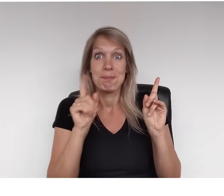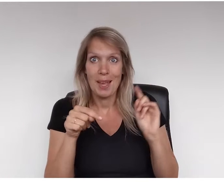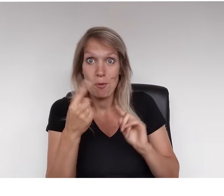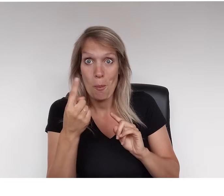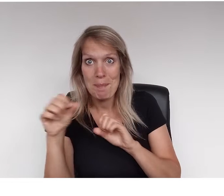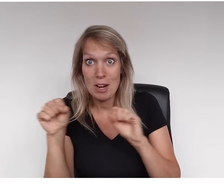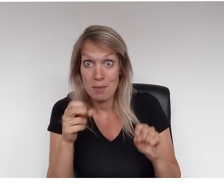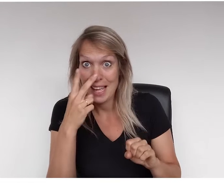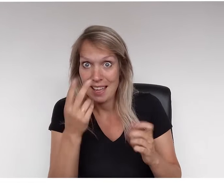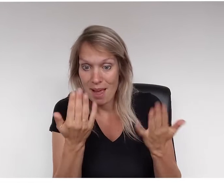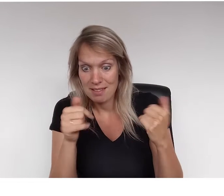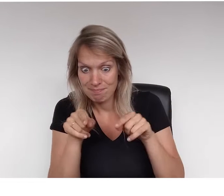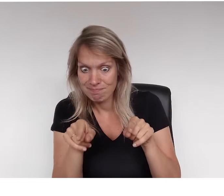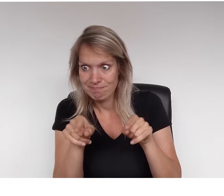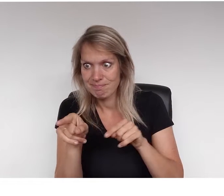meegenomen. Kijk maar.